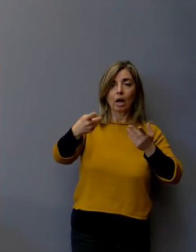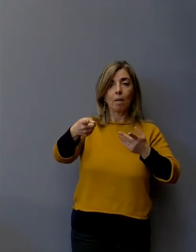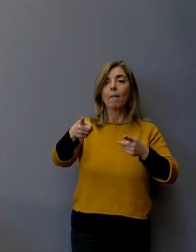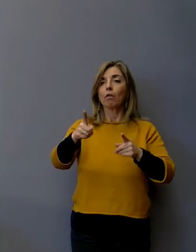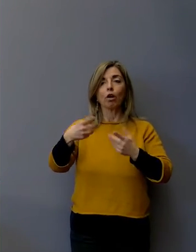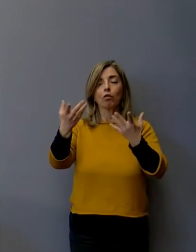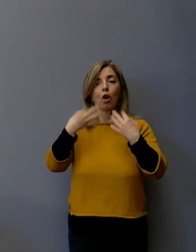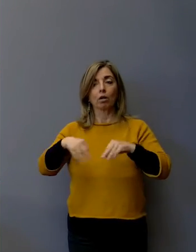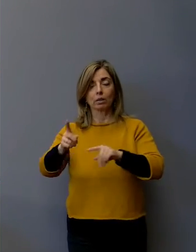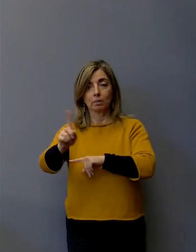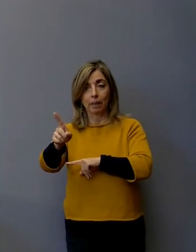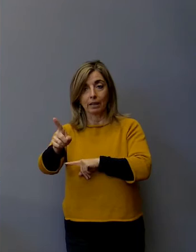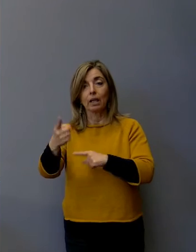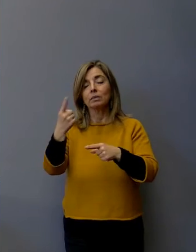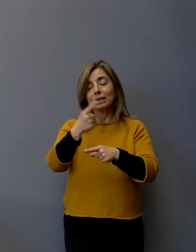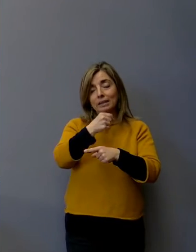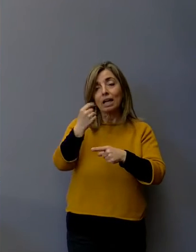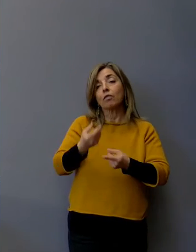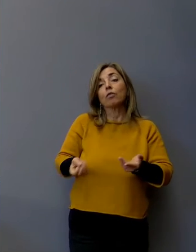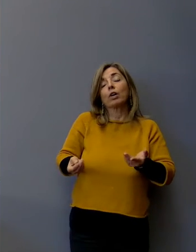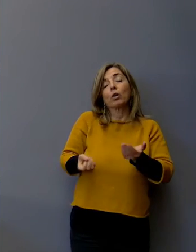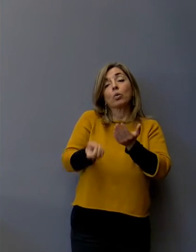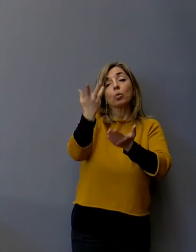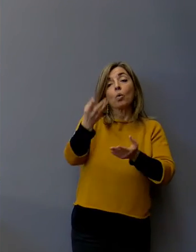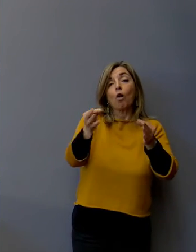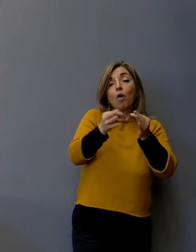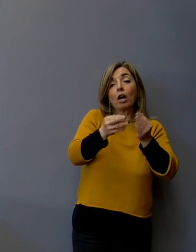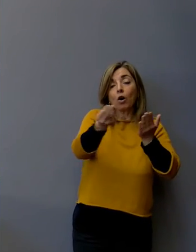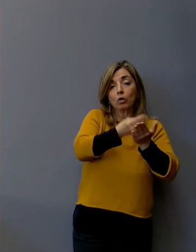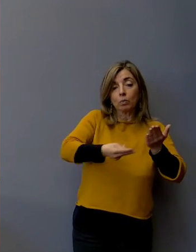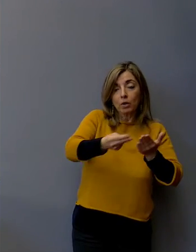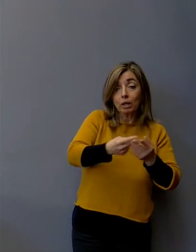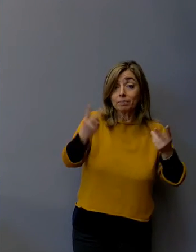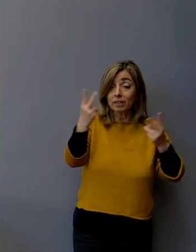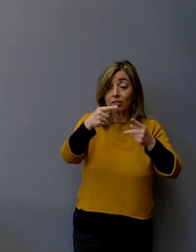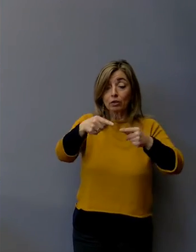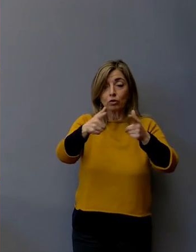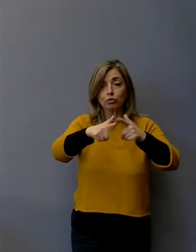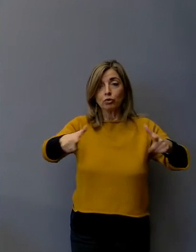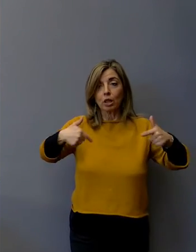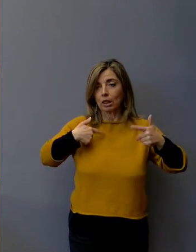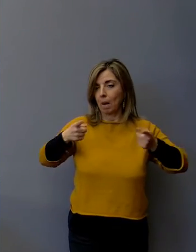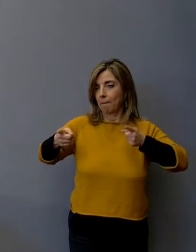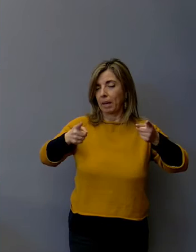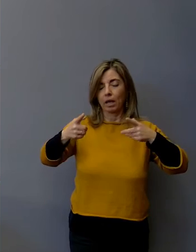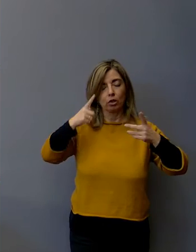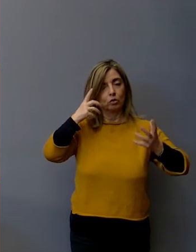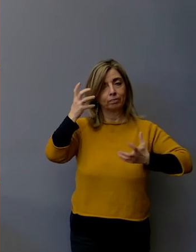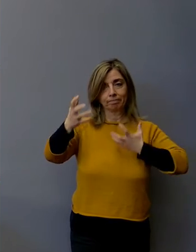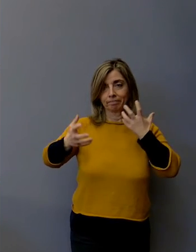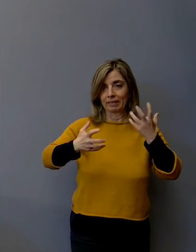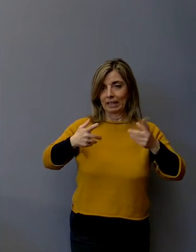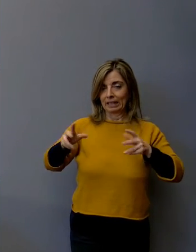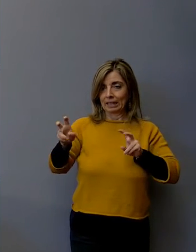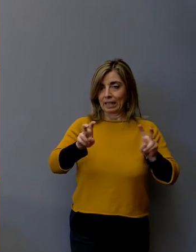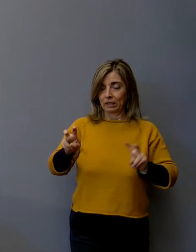anche il tema dei lavori attori portuali in questi giorni la città sta vivendo momenti di tensione venerdì con ogni probabilità ci sarà uno sciopero e sarebbe stato un bel segnale